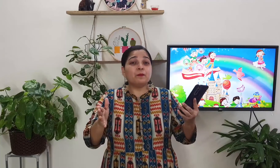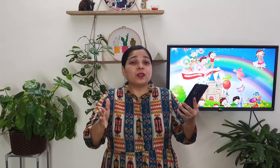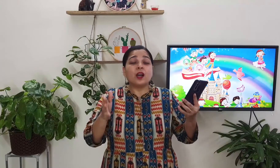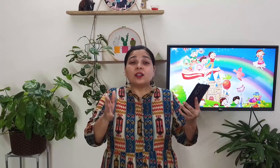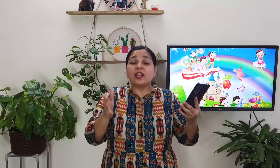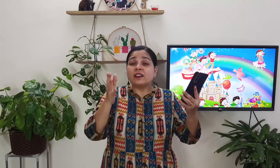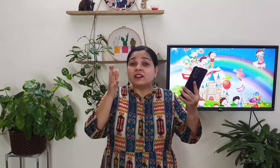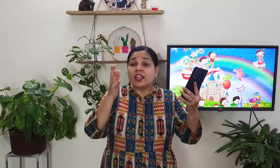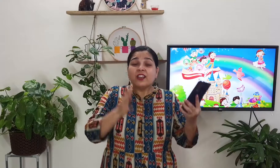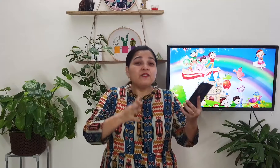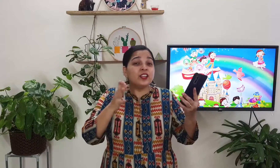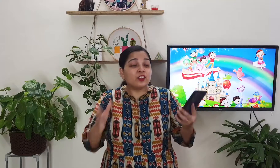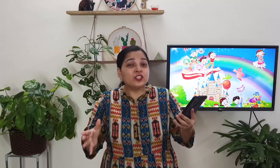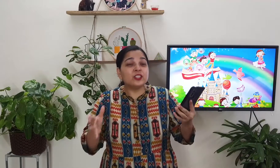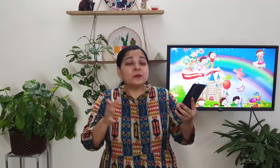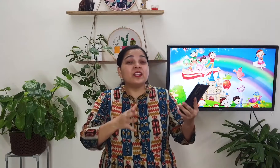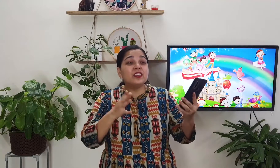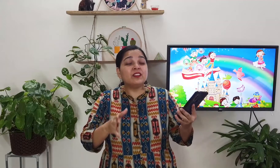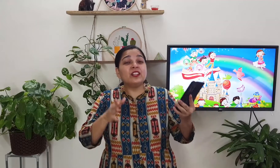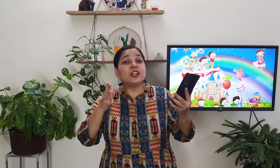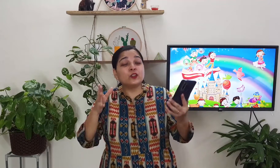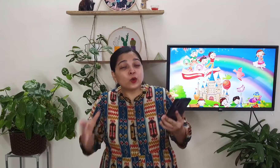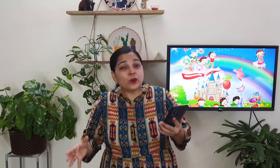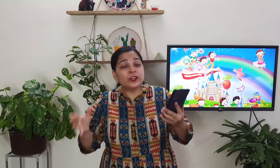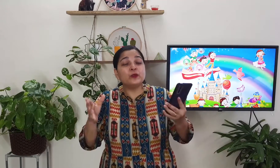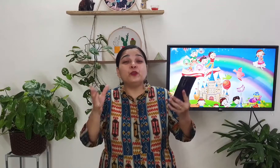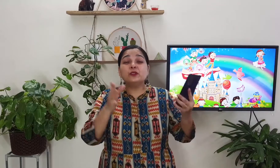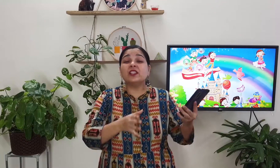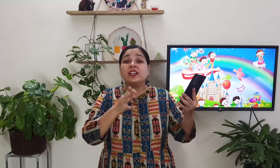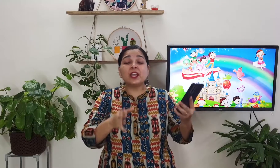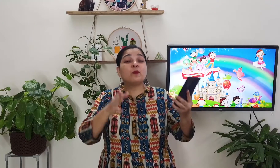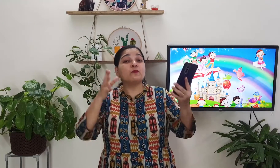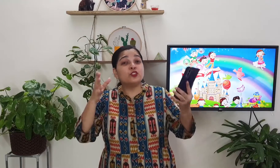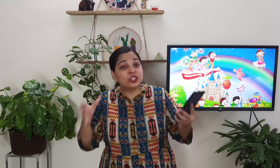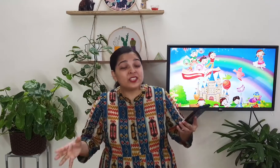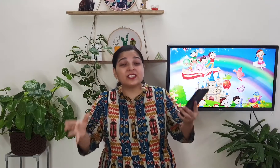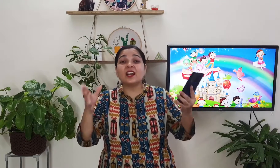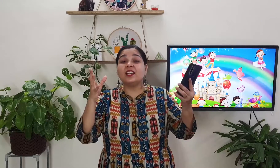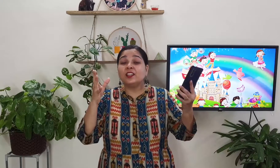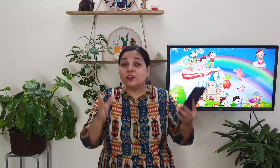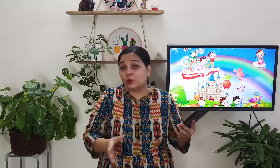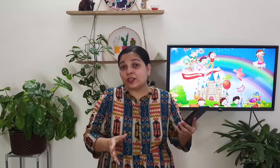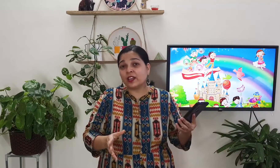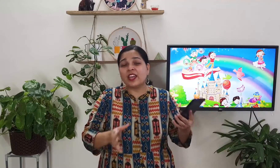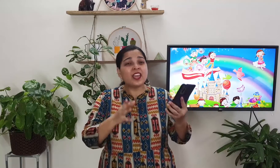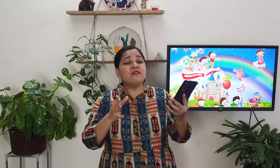குடும்பத்தினருடன் பகிர்ந்து கொள்ளுங்கள். ஒவ்வொரு கிறிஸ்துவருக்கும் இயேசுவின் பெயரை பயன்படுத்த அதிகாரம்